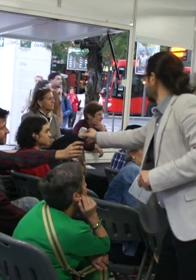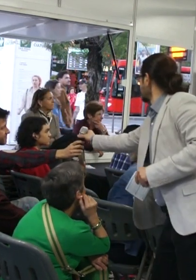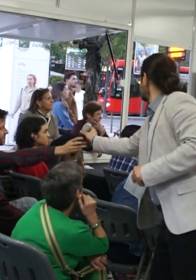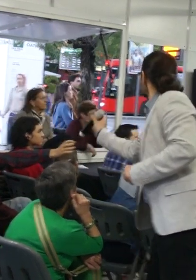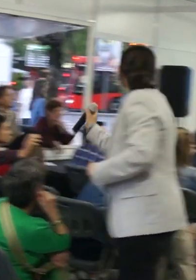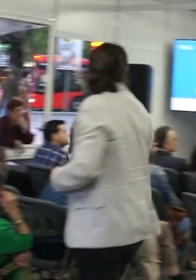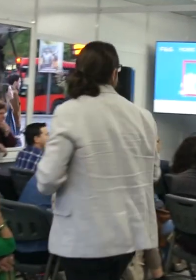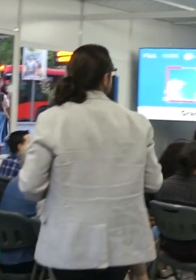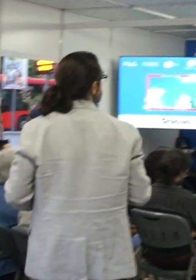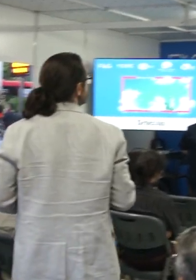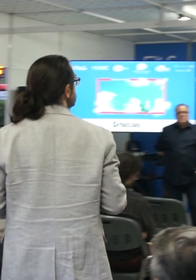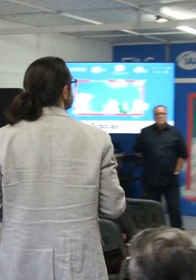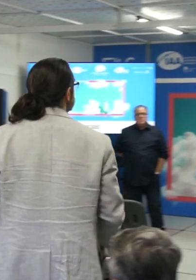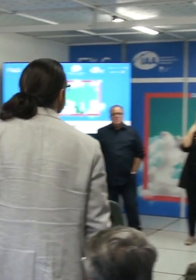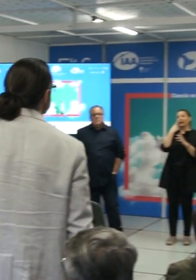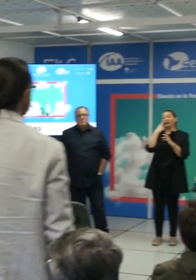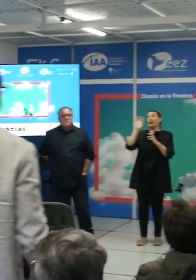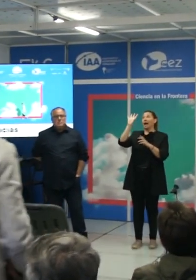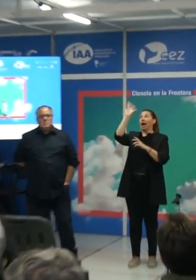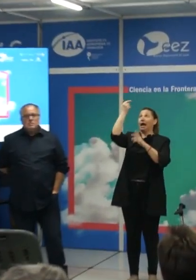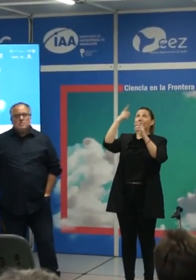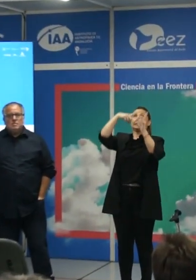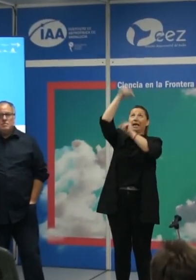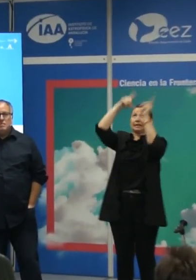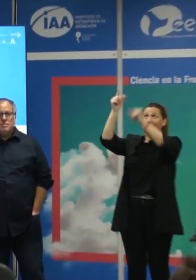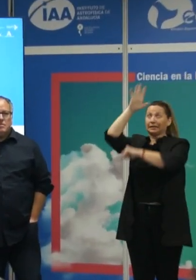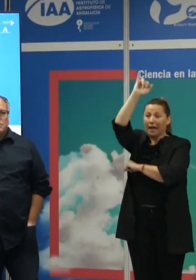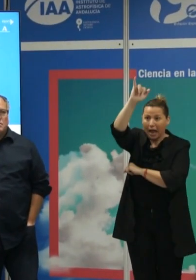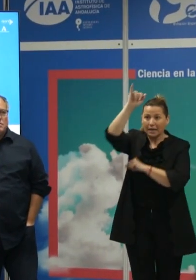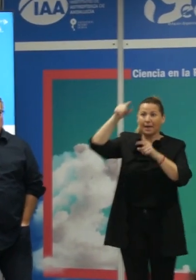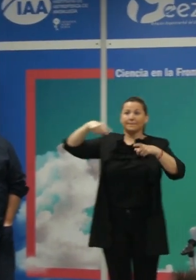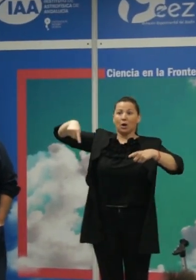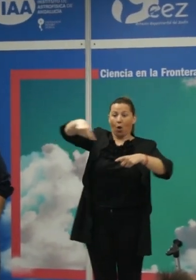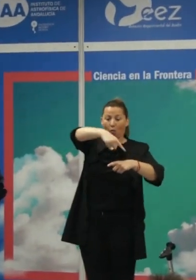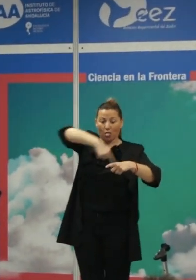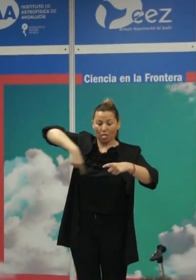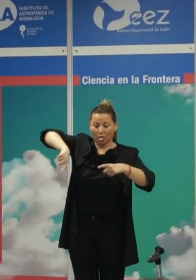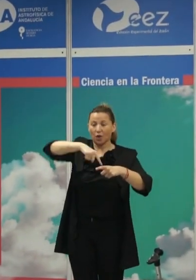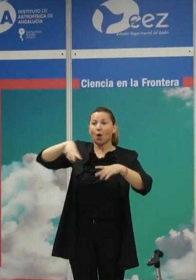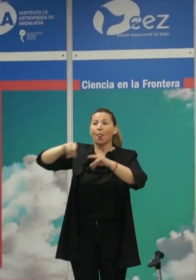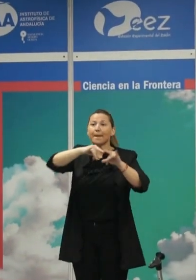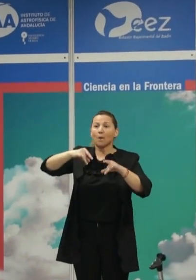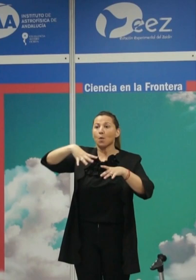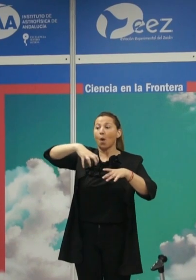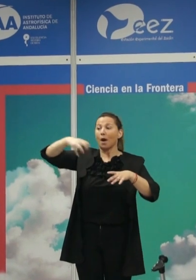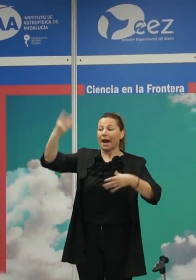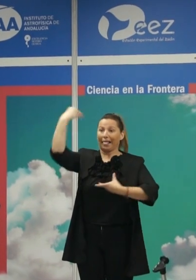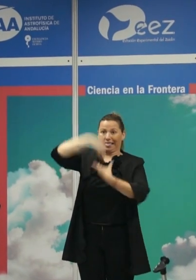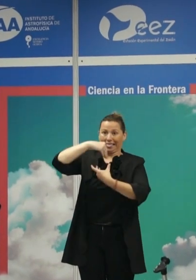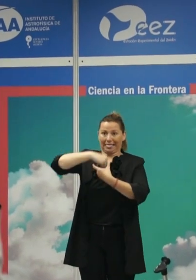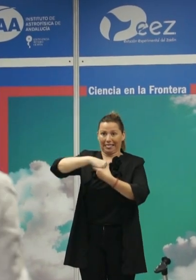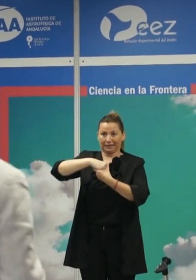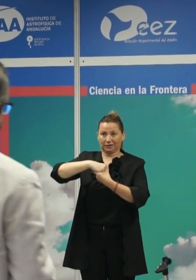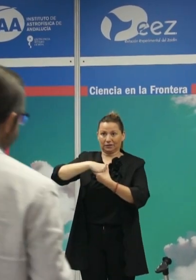claro, bueno en la galaxia está formada no solo por estrellas es un disco de polvo y gas que es muy difícil de ser